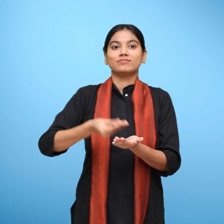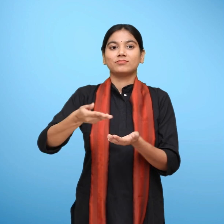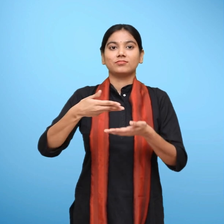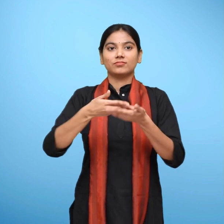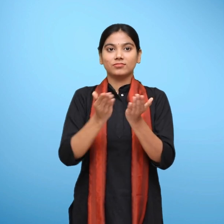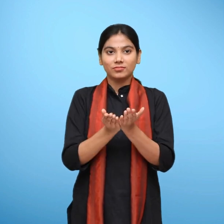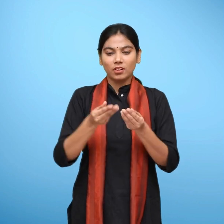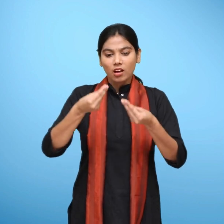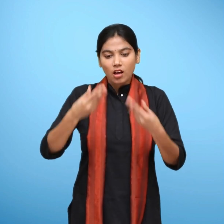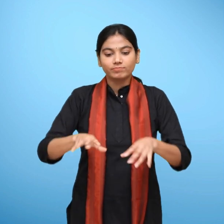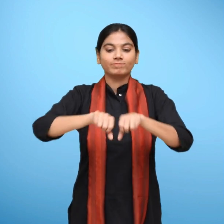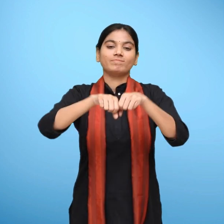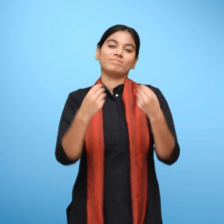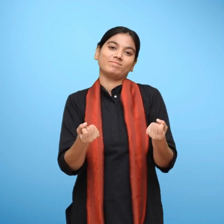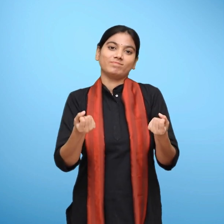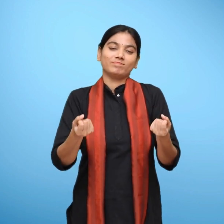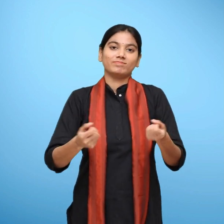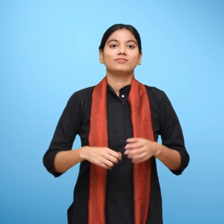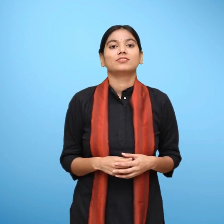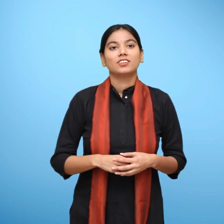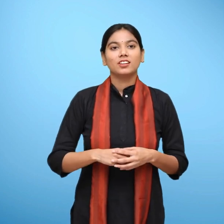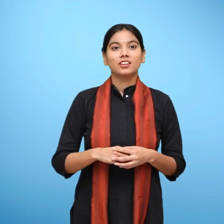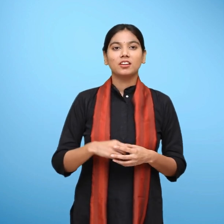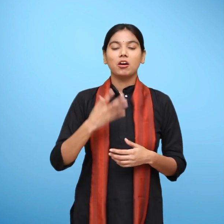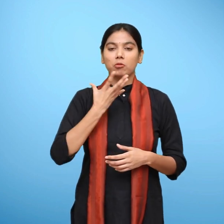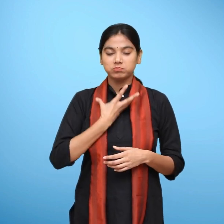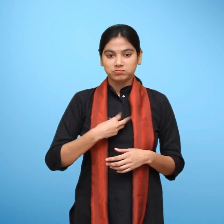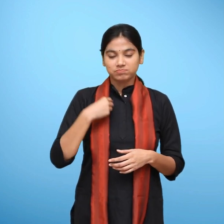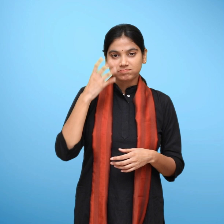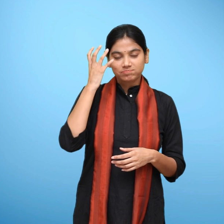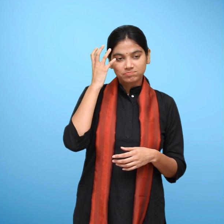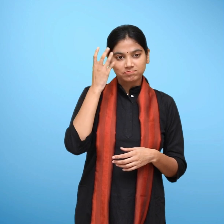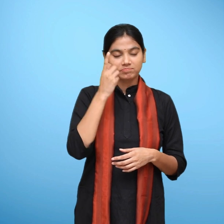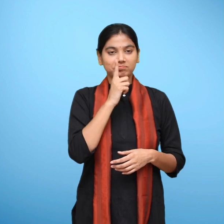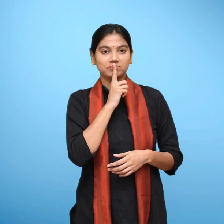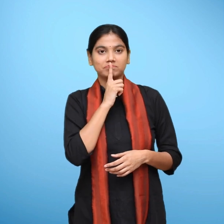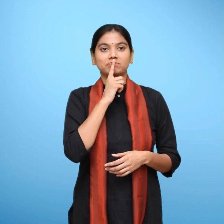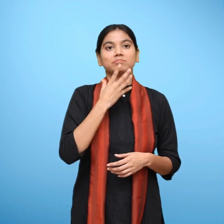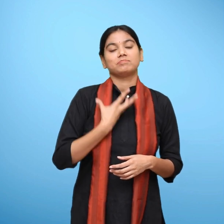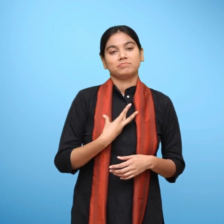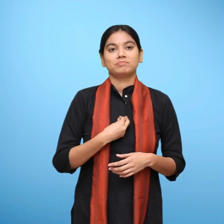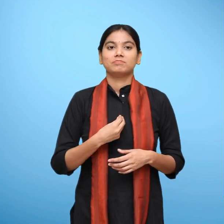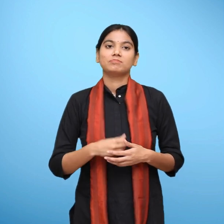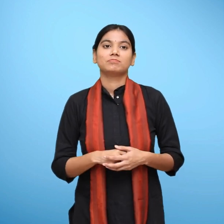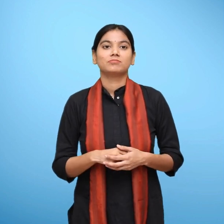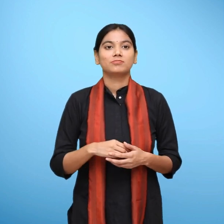प्याली गई टूट मुन्ना गया रूट